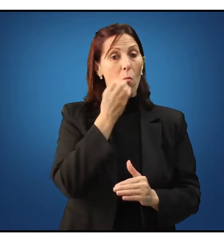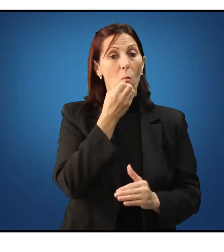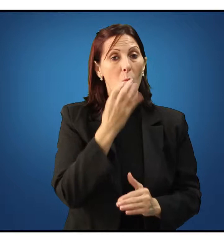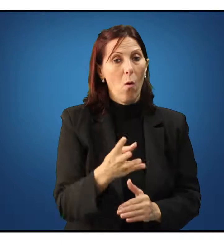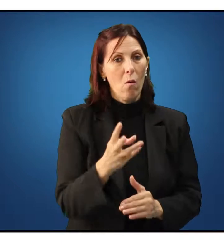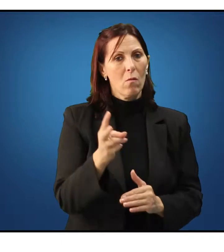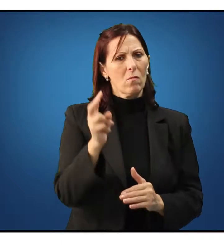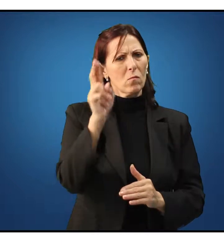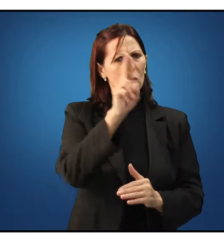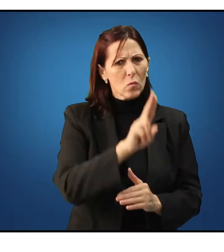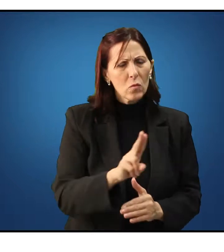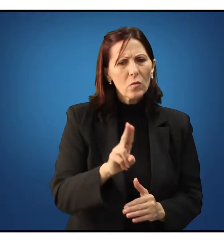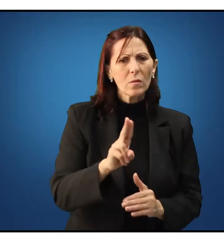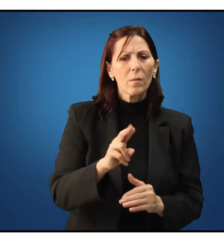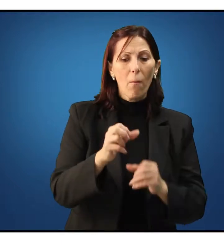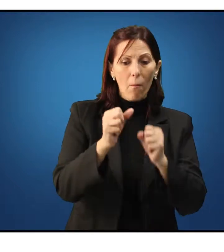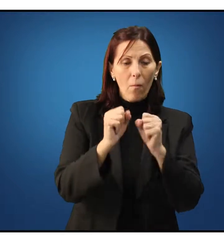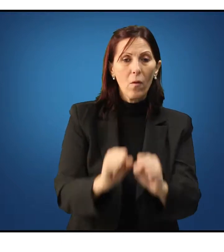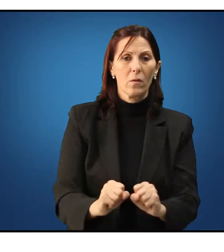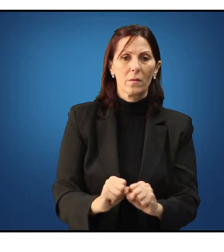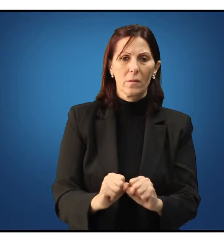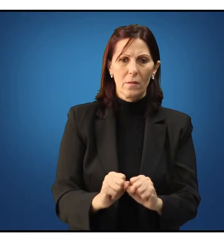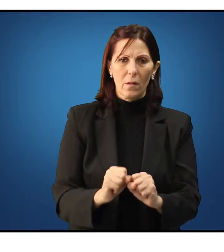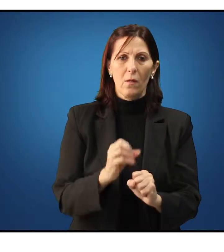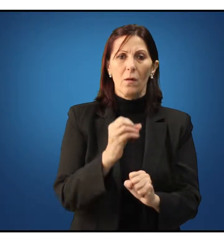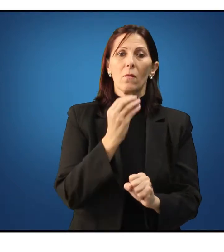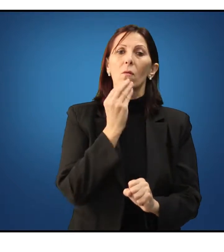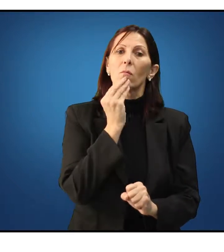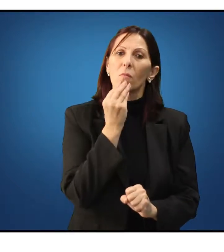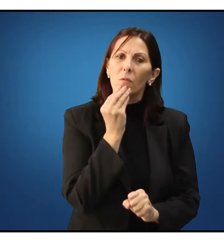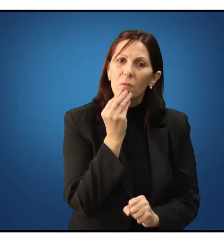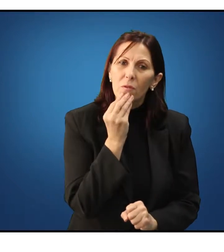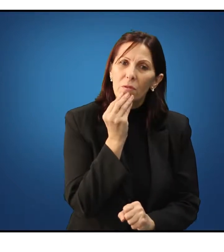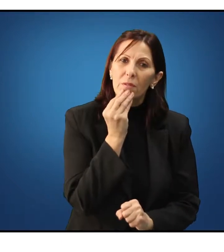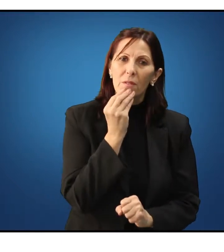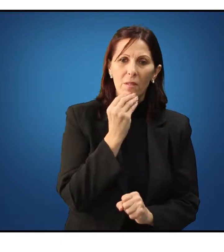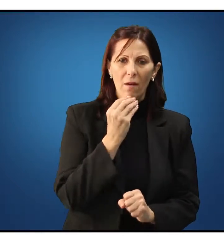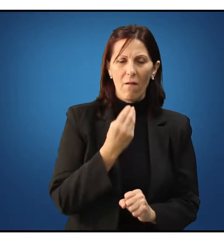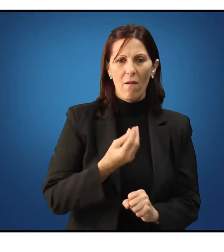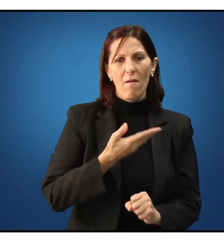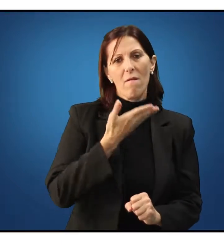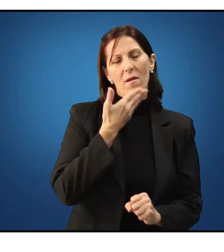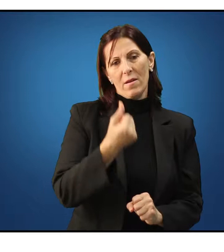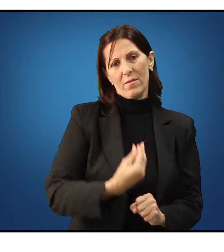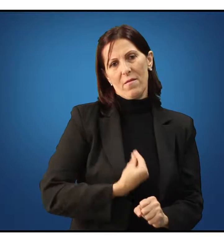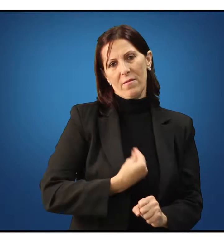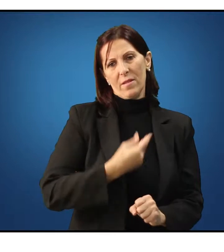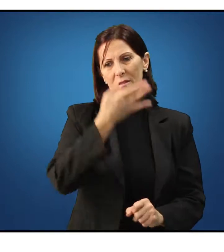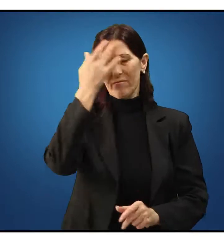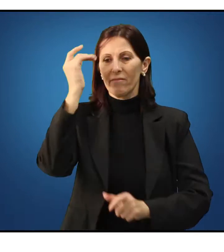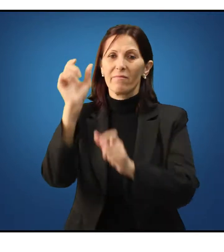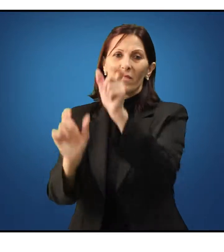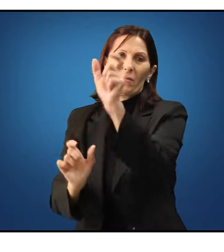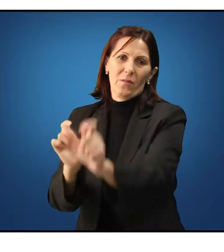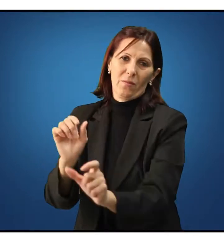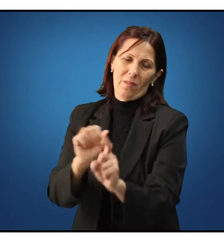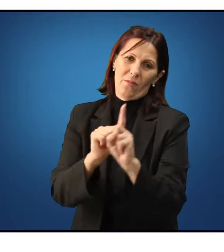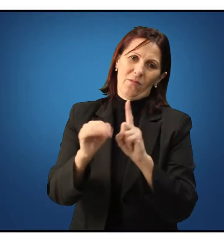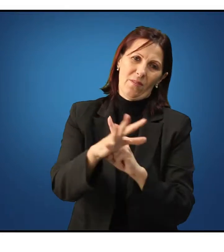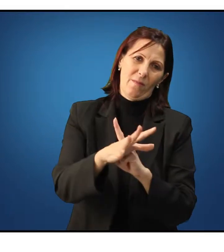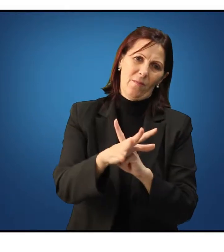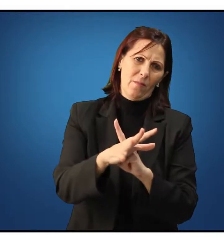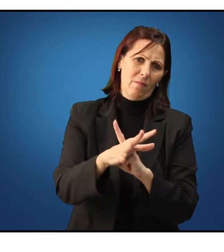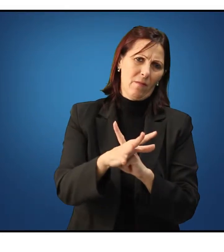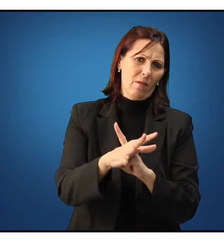Que possa permitir ao homem a facilitação da sua vida. Não é à toa que a partir